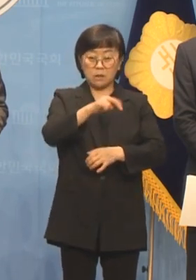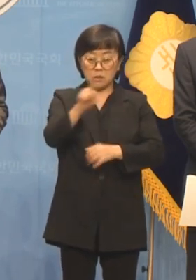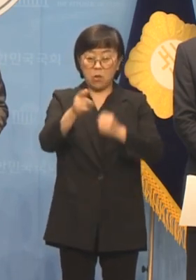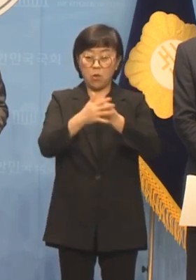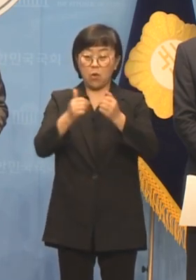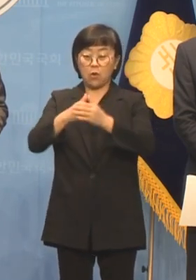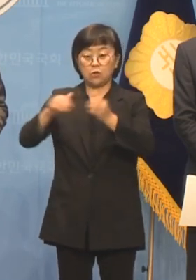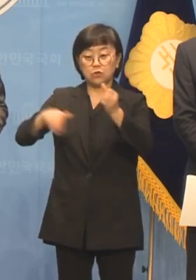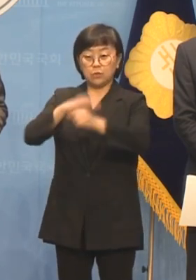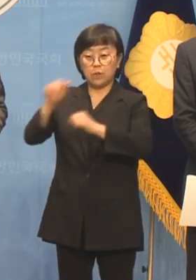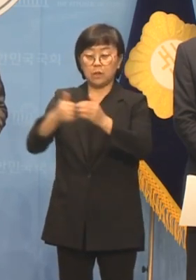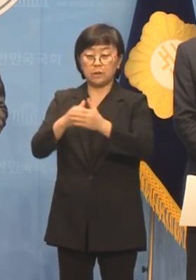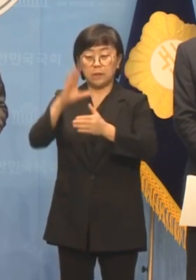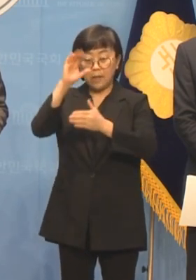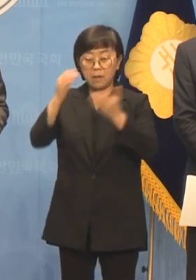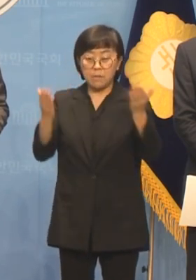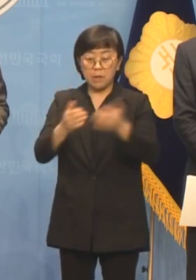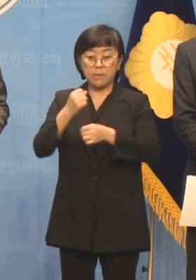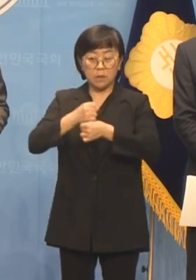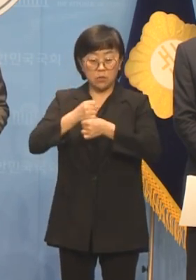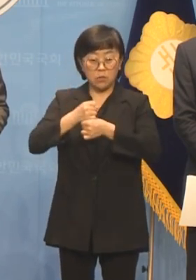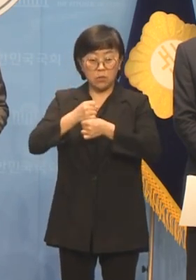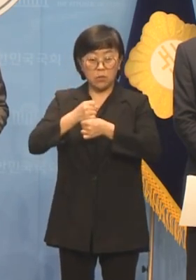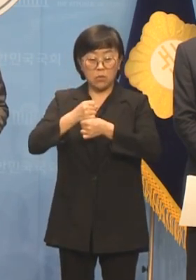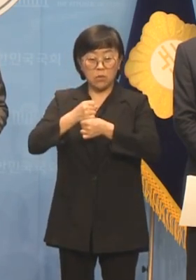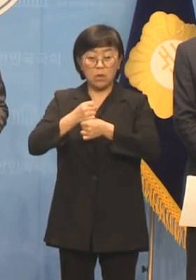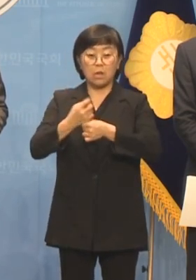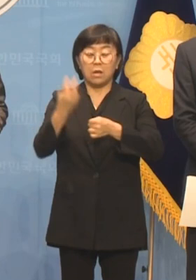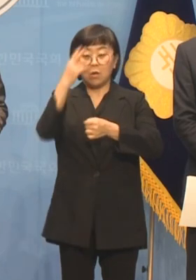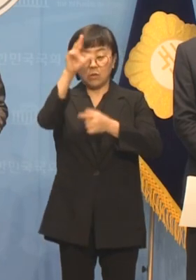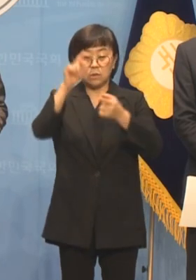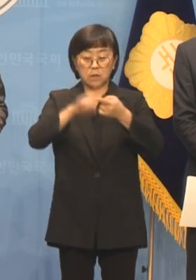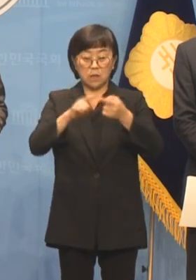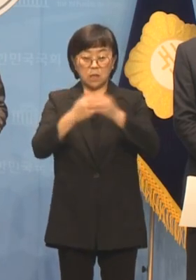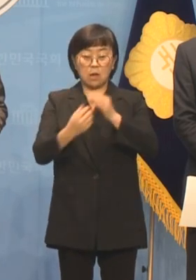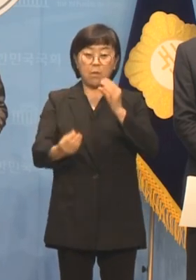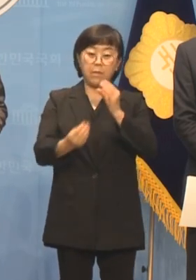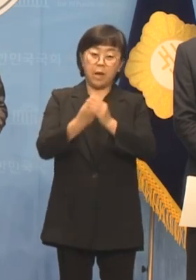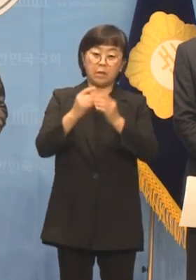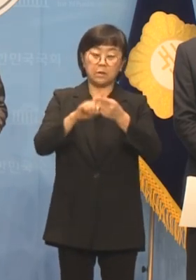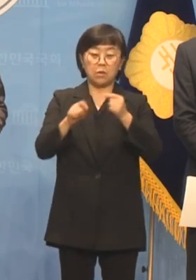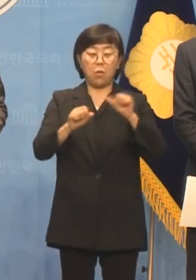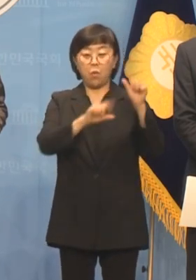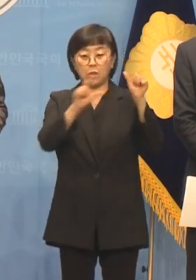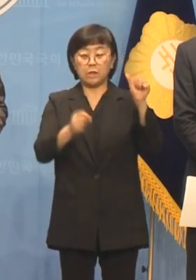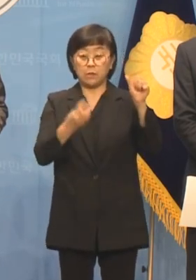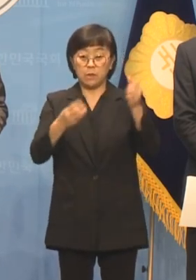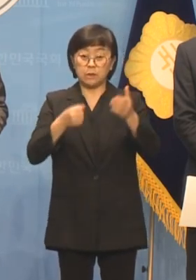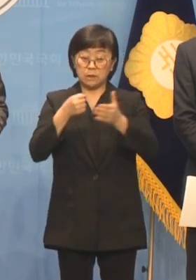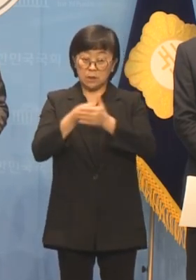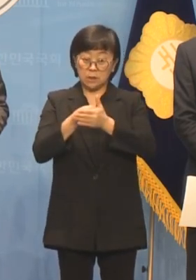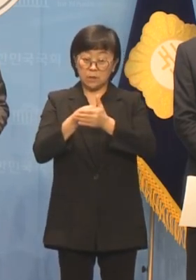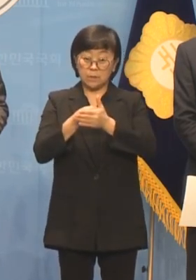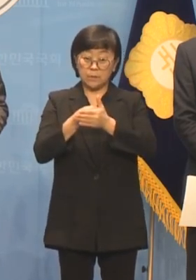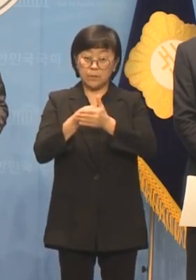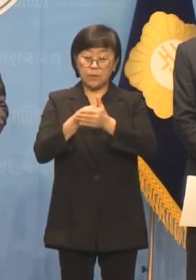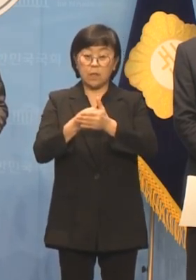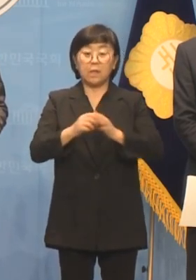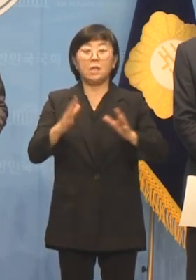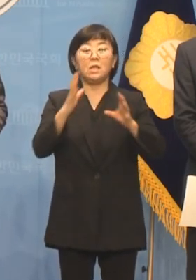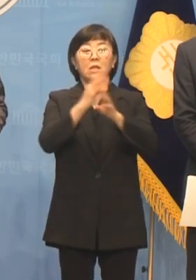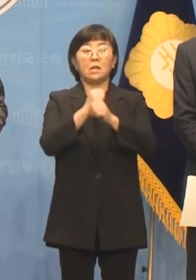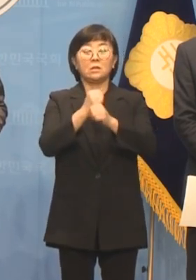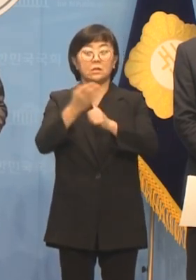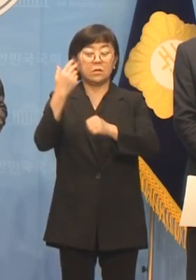주변 인물들의 알리바이를 모은 다음 검찰이 금품수수 일자를 2021년 5월 3일로 특정하고 그렇게 하자 이 날짜에